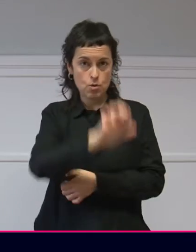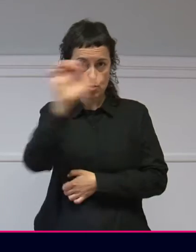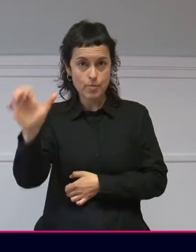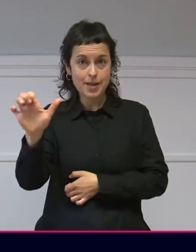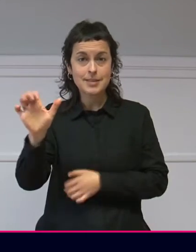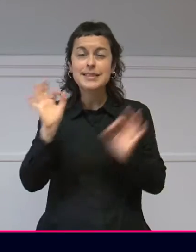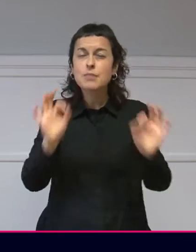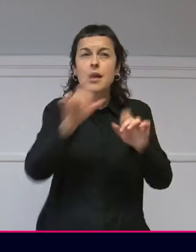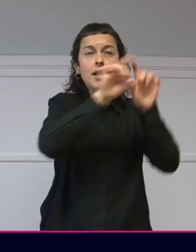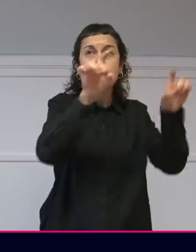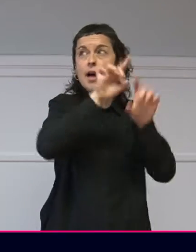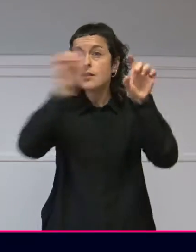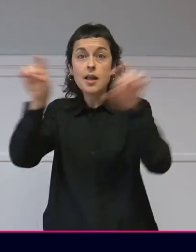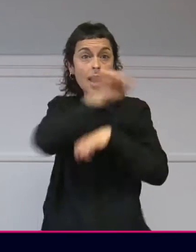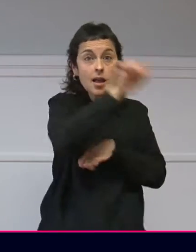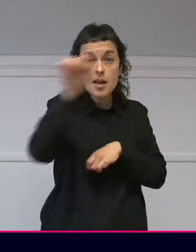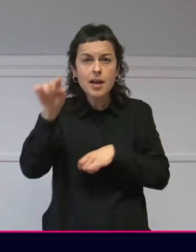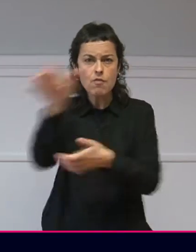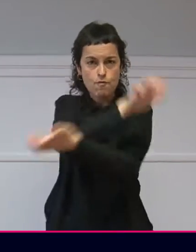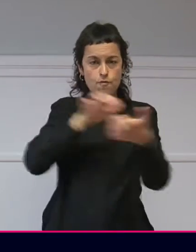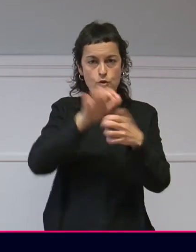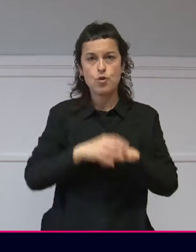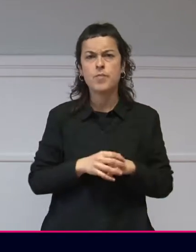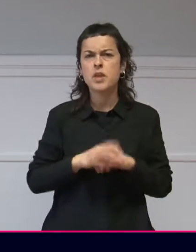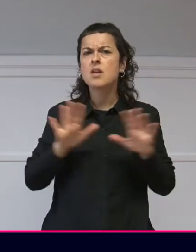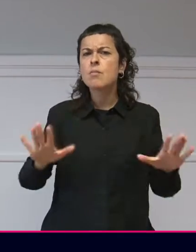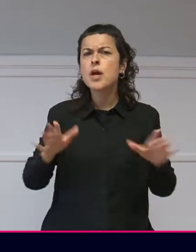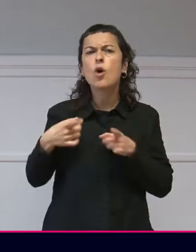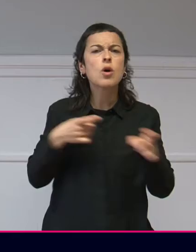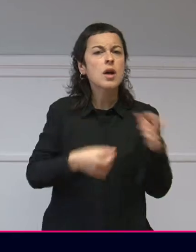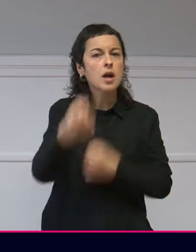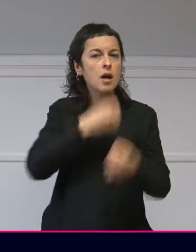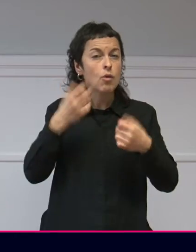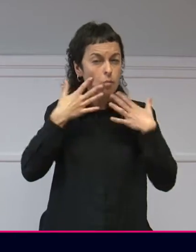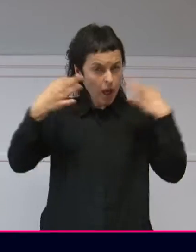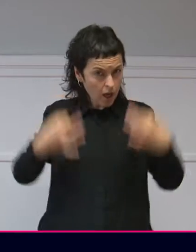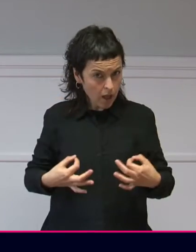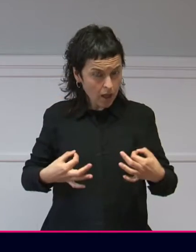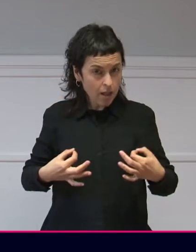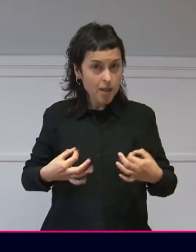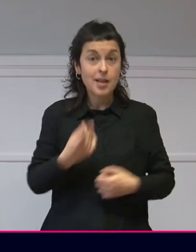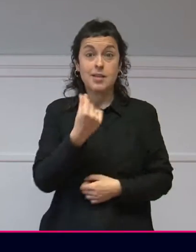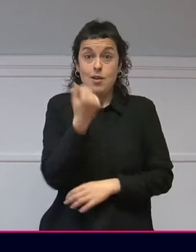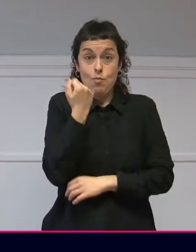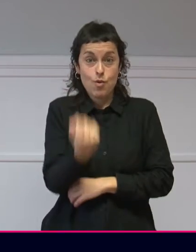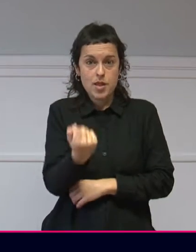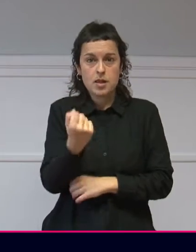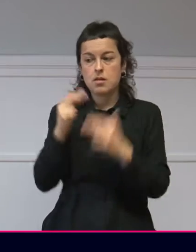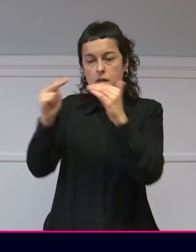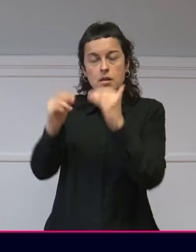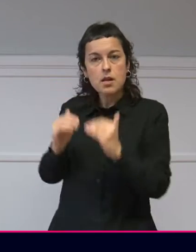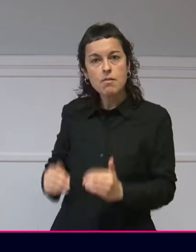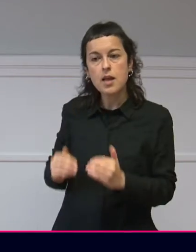Europar Batasunaren artekoa. Eta batez ere, eskualde horietako enpresa transnazionalen artekoa. Baino, kapitalismoa klase